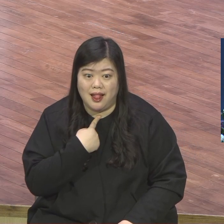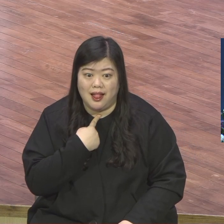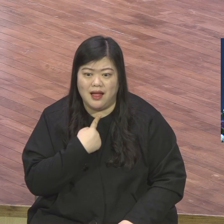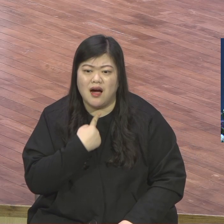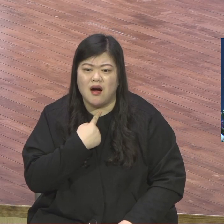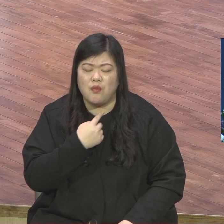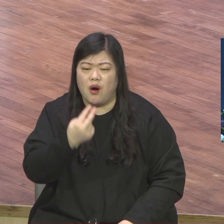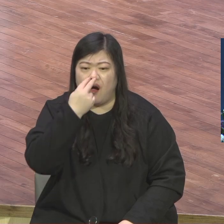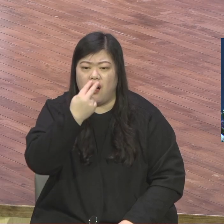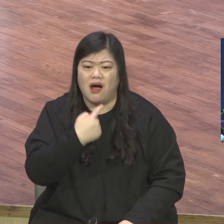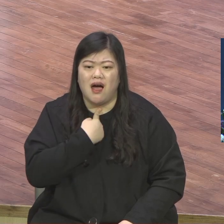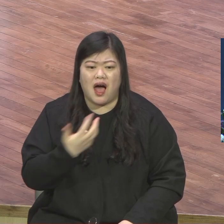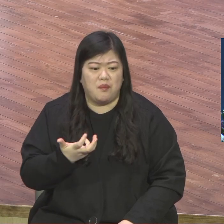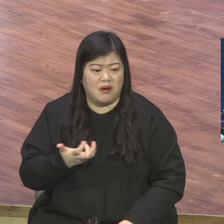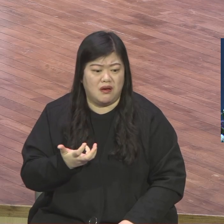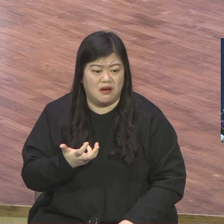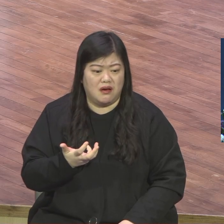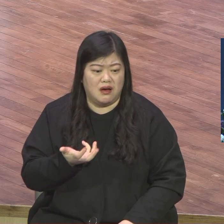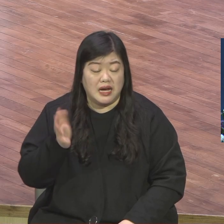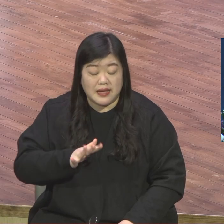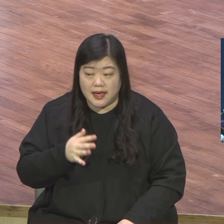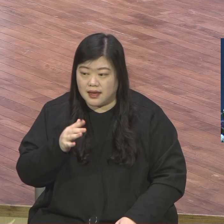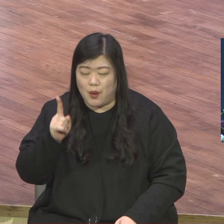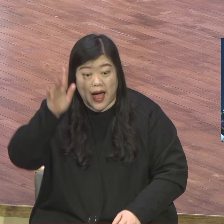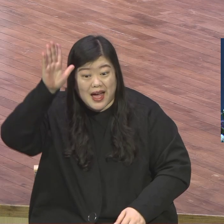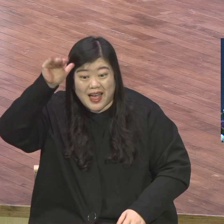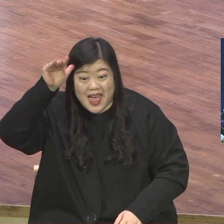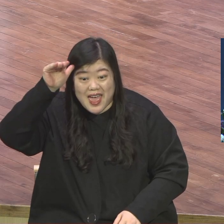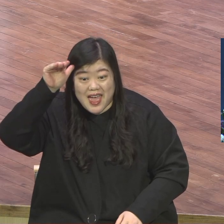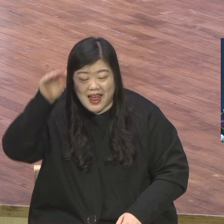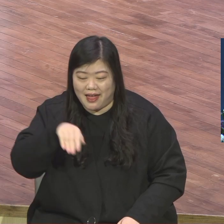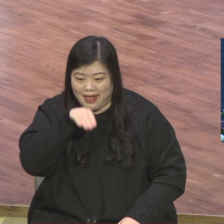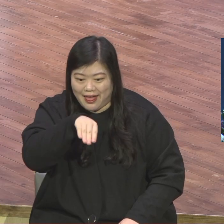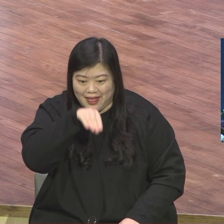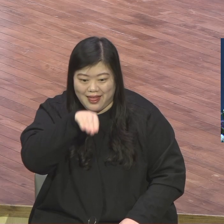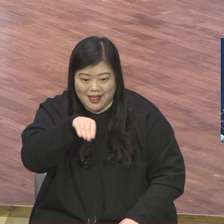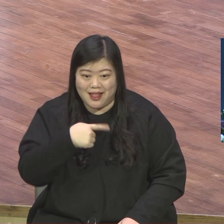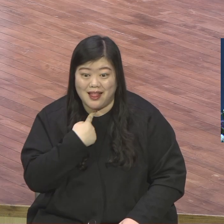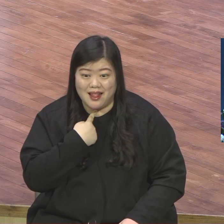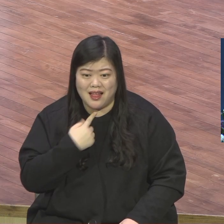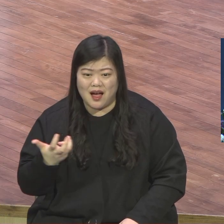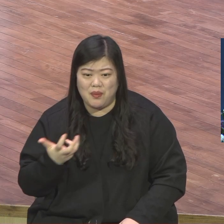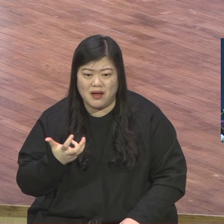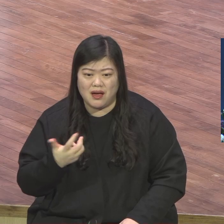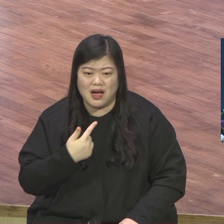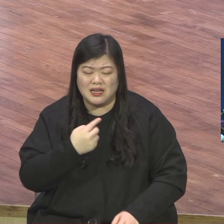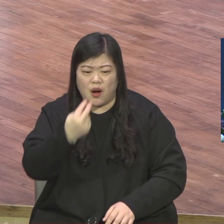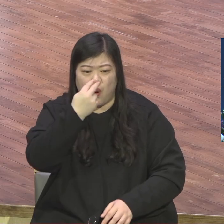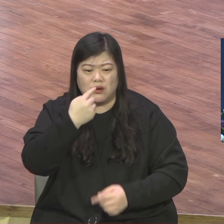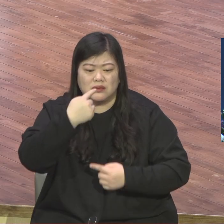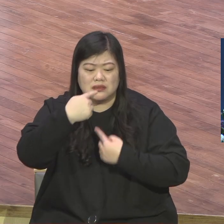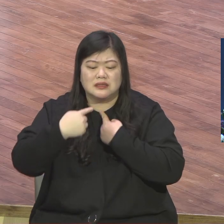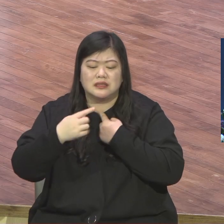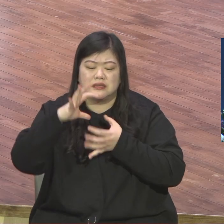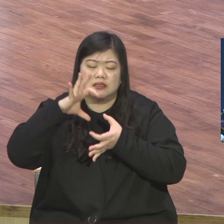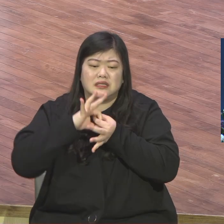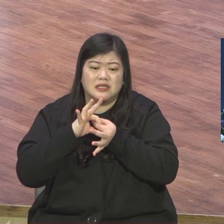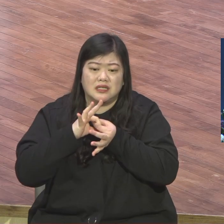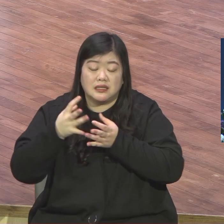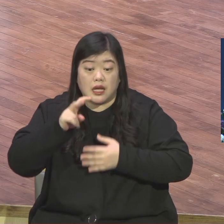이걸 빨리 쓰면 빨리 죽어요. 개들 하다 빨리 죽잖아. 그러니까 길게 길게. 그래서 찬양을 하면 여러